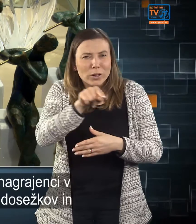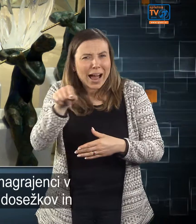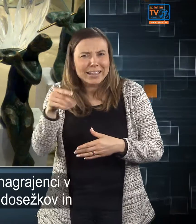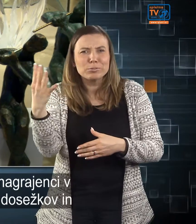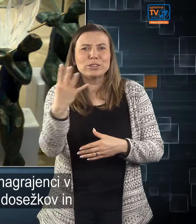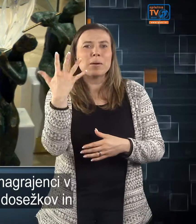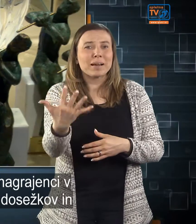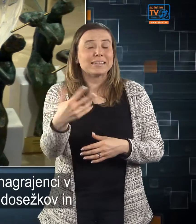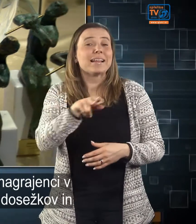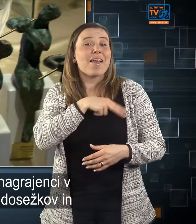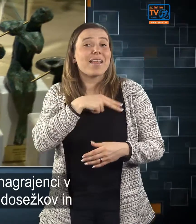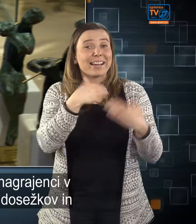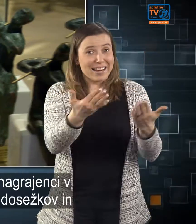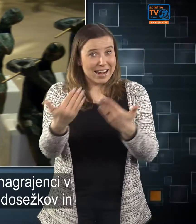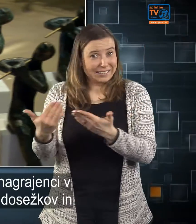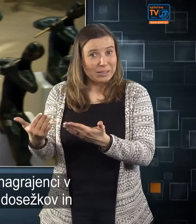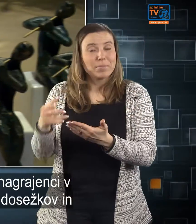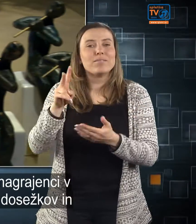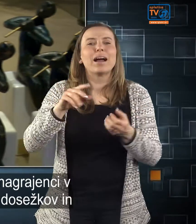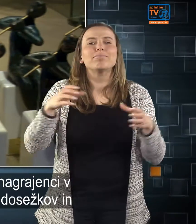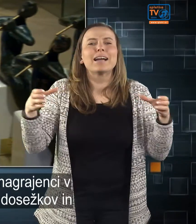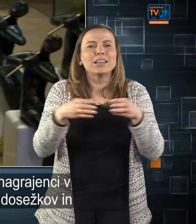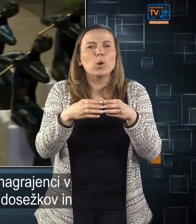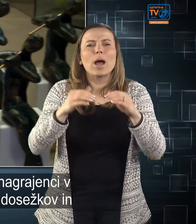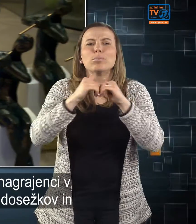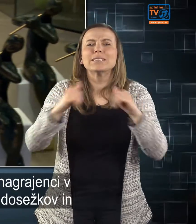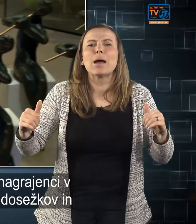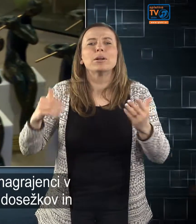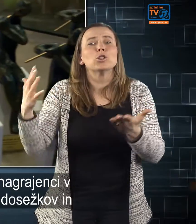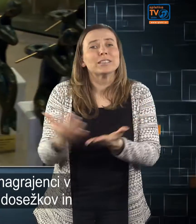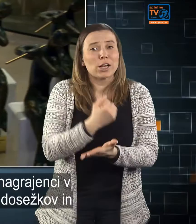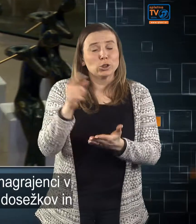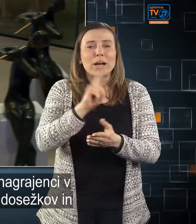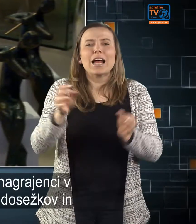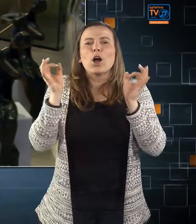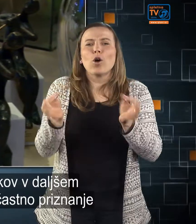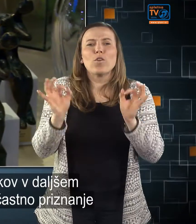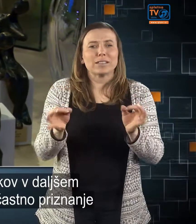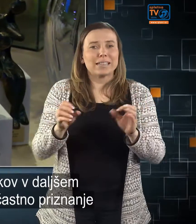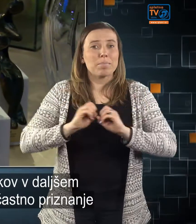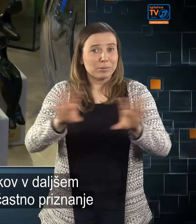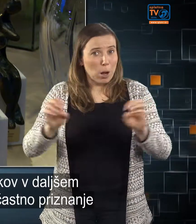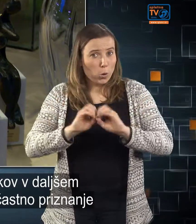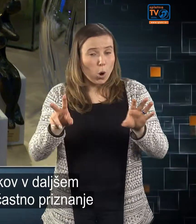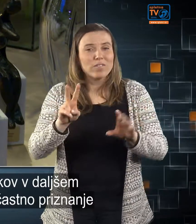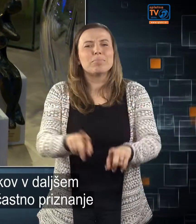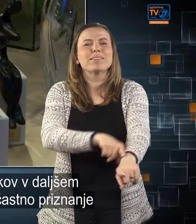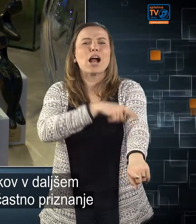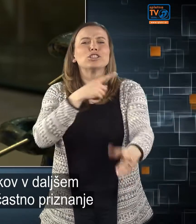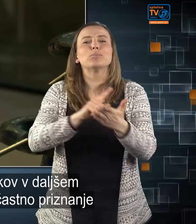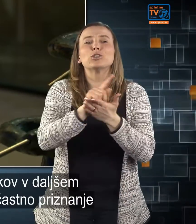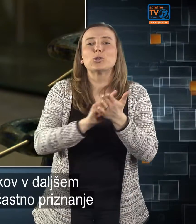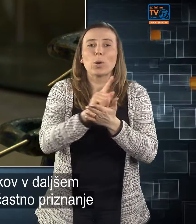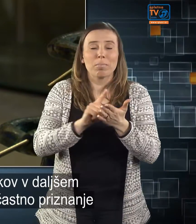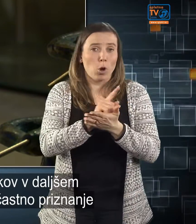Med tokratnimi 54 nagrajenci v kategoriji posebnih dosežkov in kakovostnih prispevkov